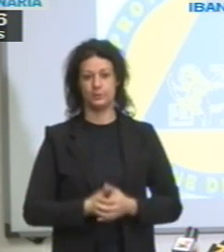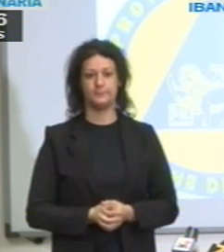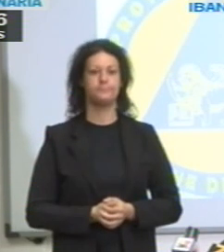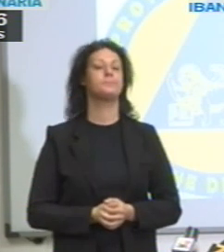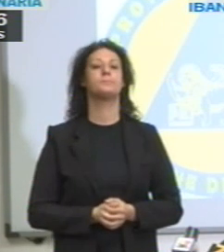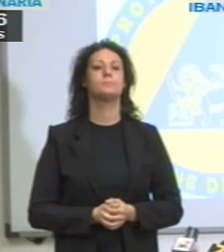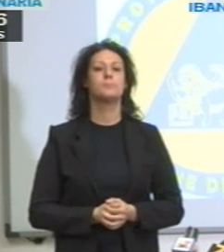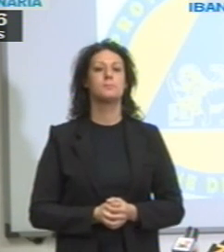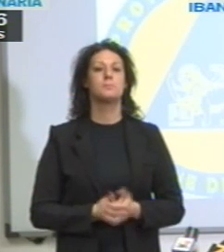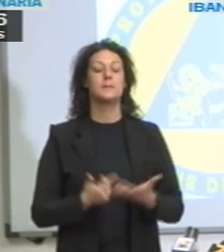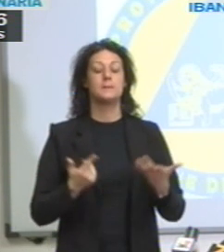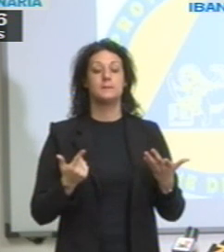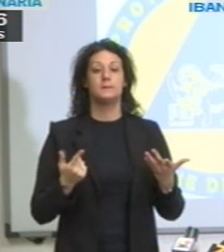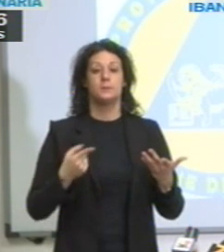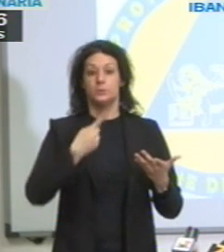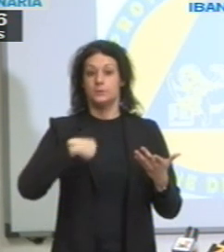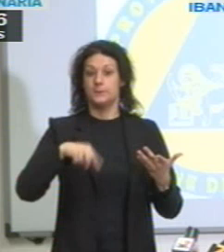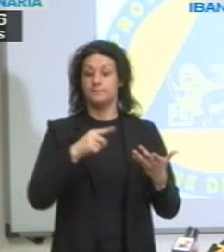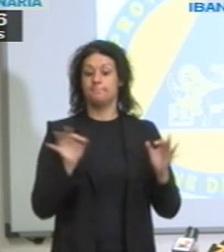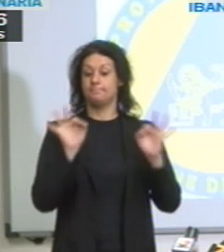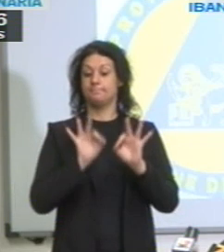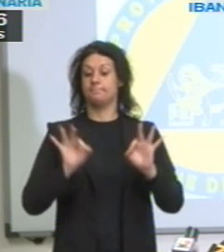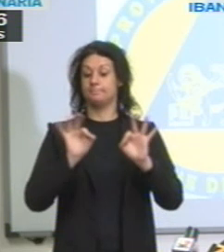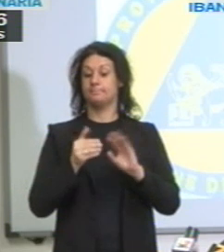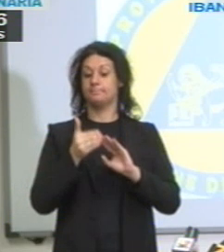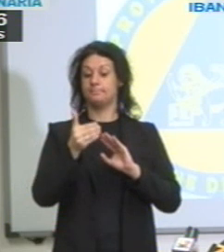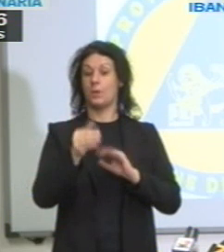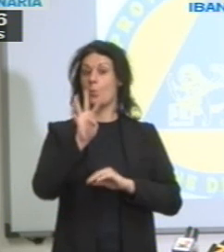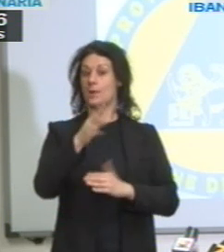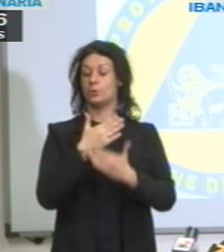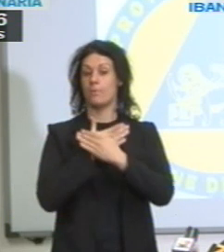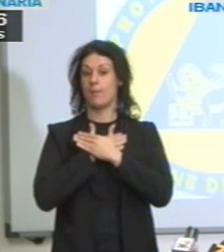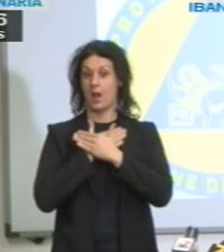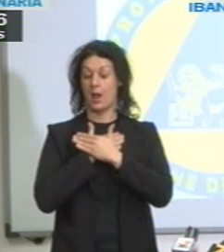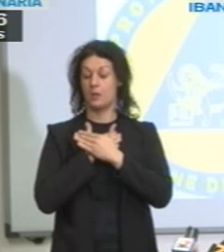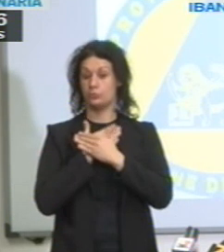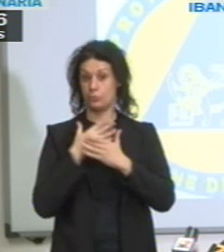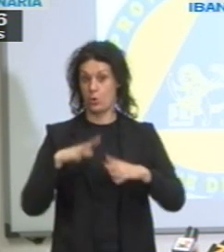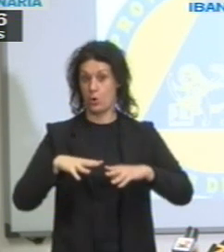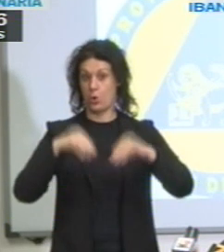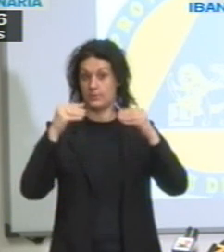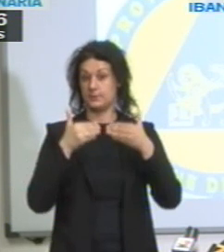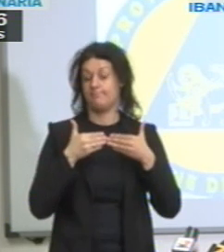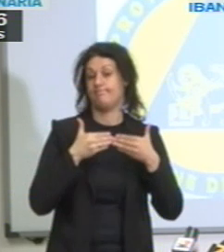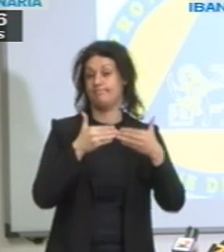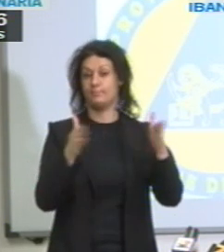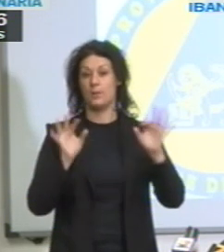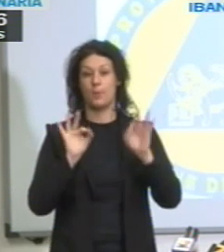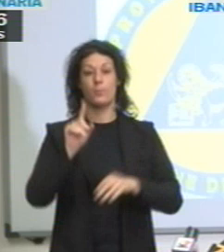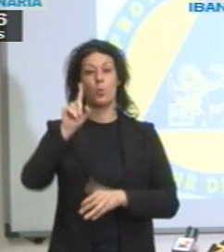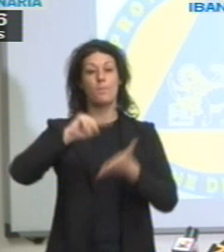un 4 di maggio con un'apertura che sarà importante perché riguarderà